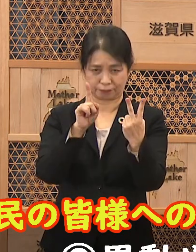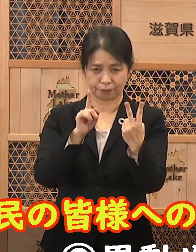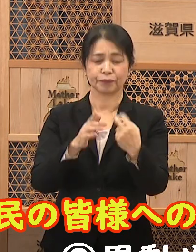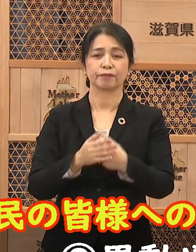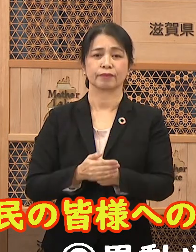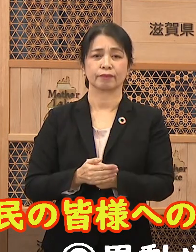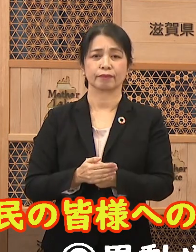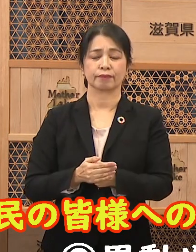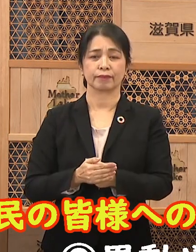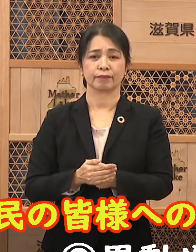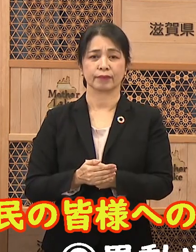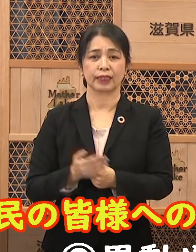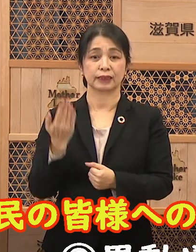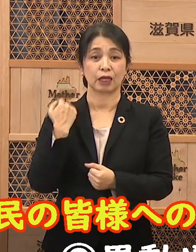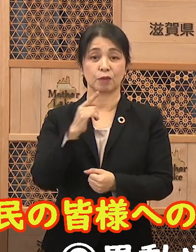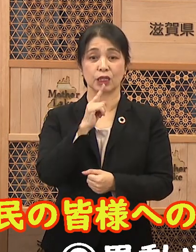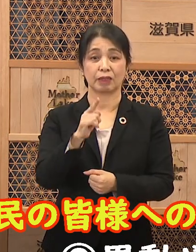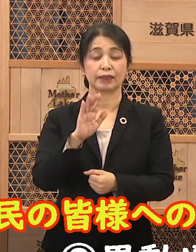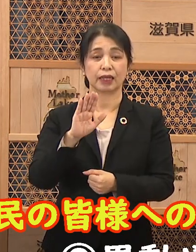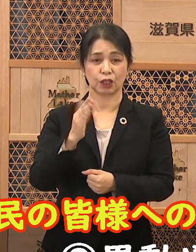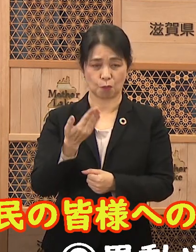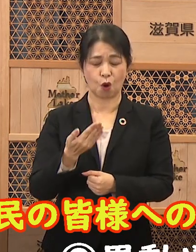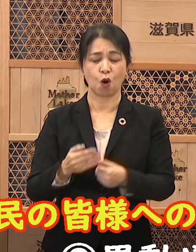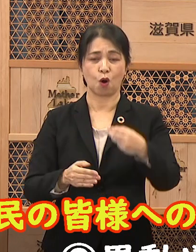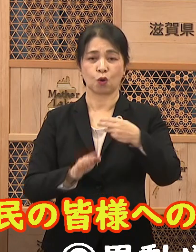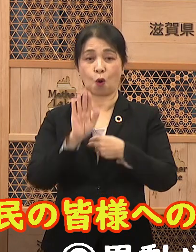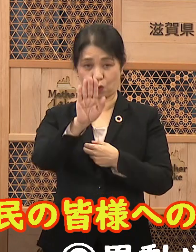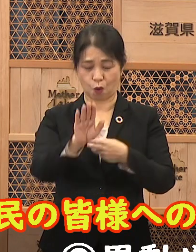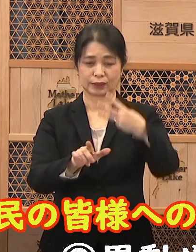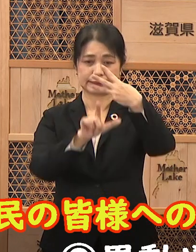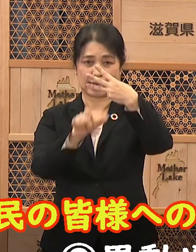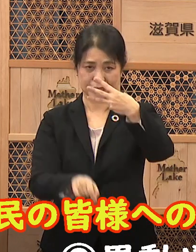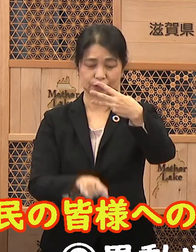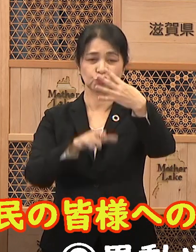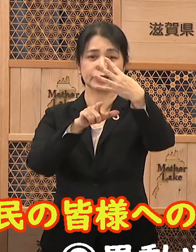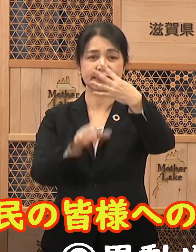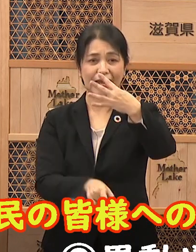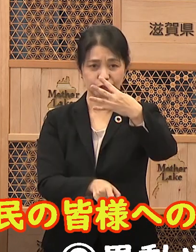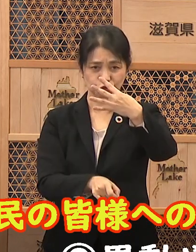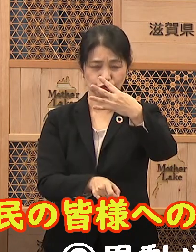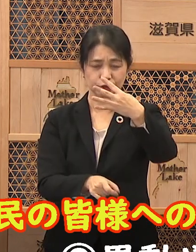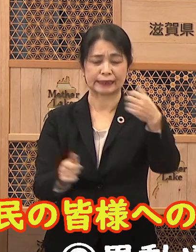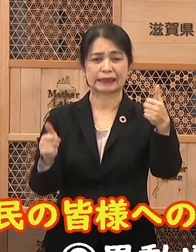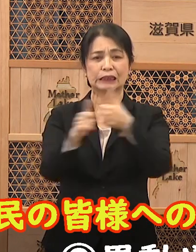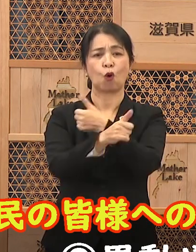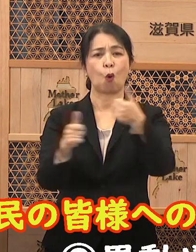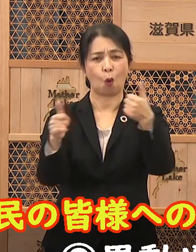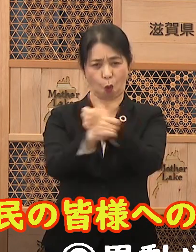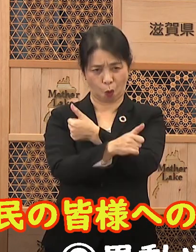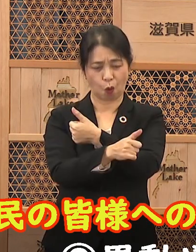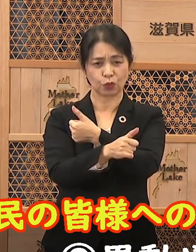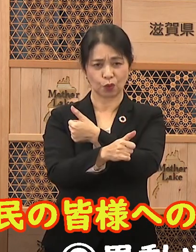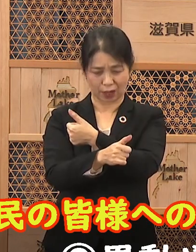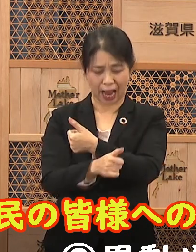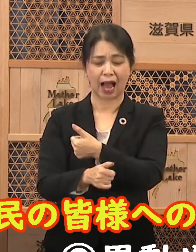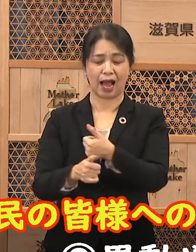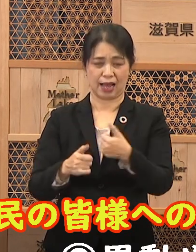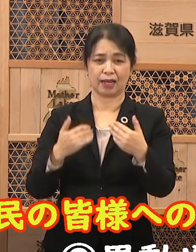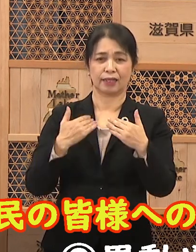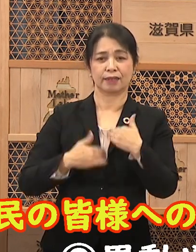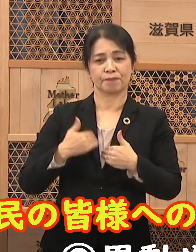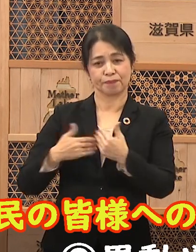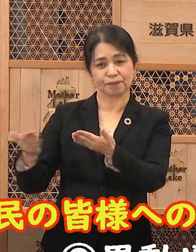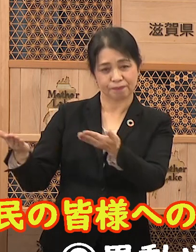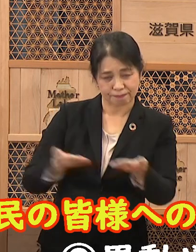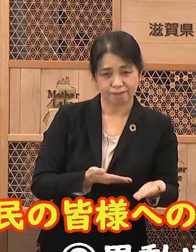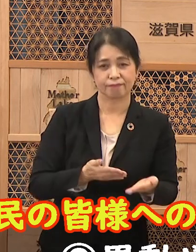先ほども一部申し上げましたが、これから3月、4月、移動や歓送迎会、卒業、